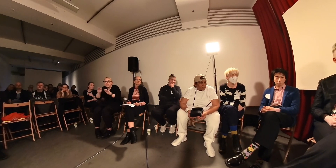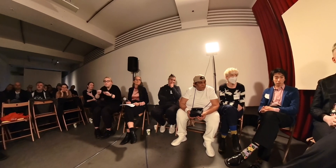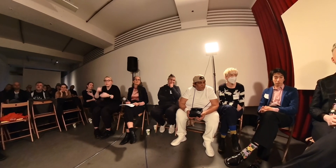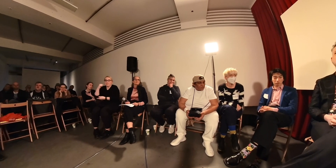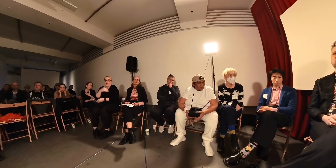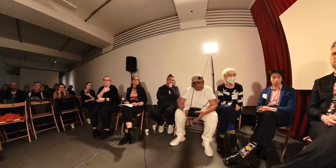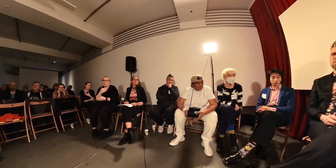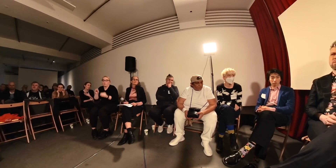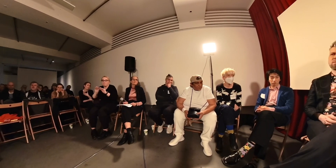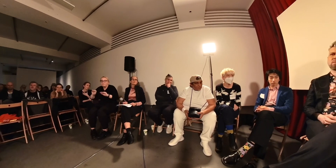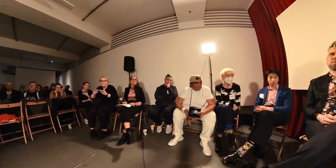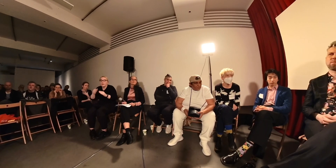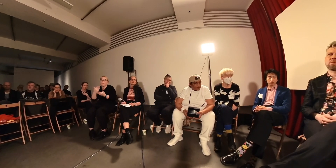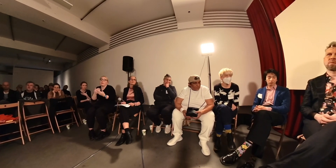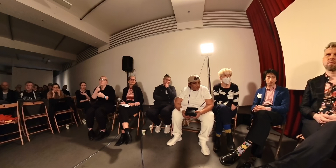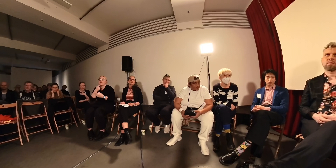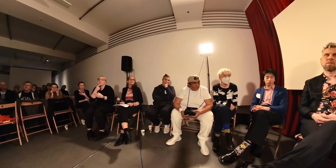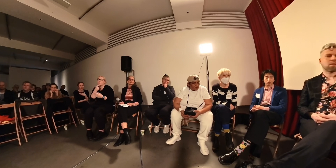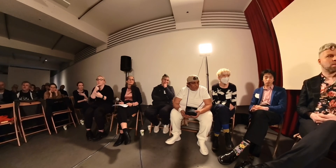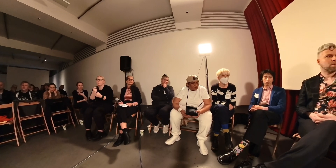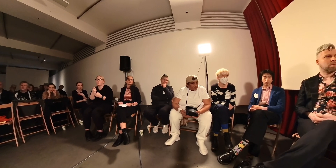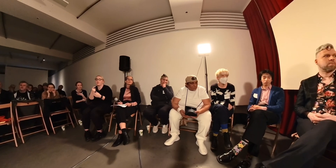základných školách, stredné školy a tak ďalej. Takže